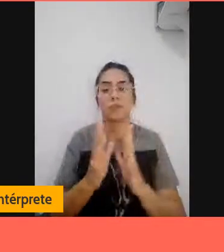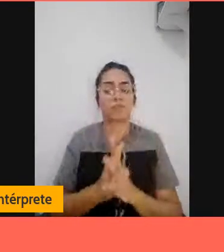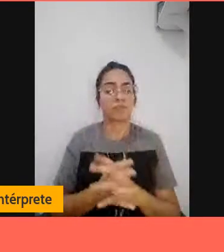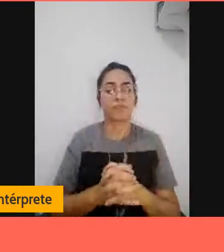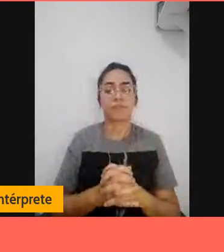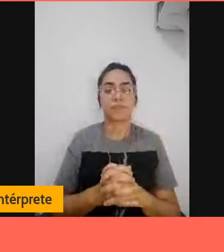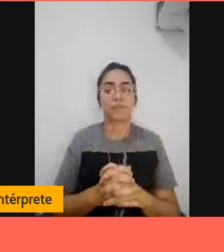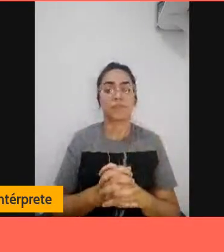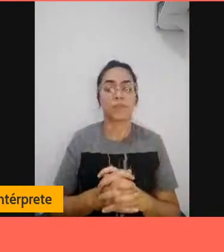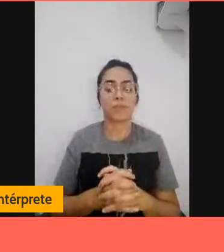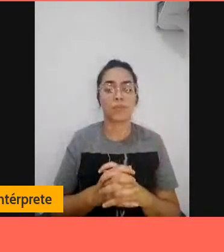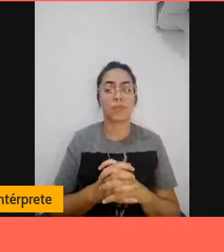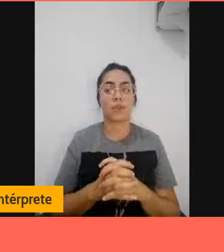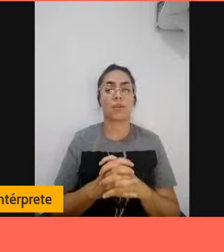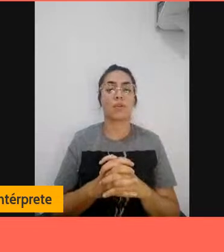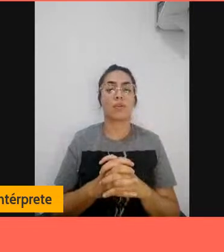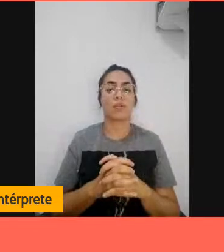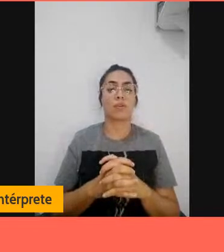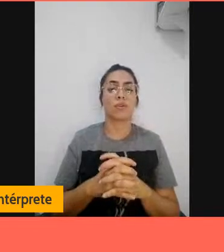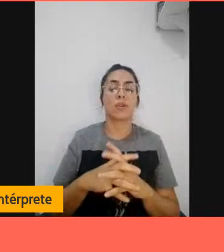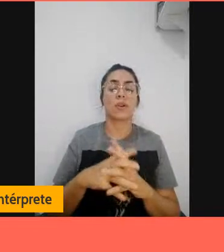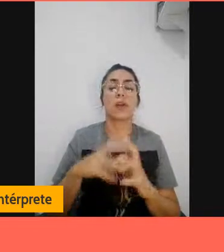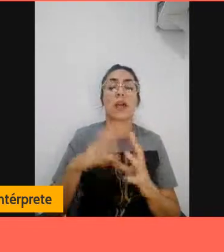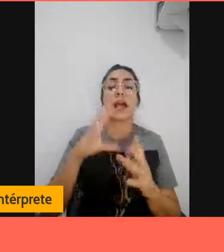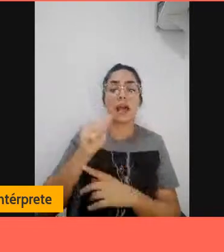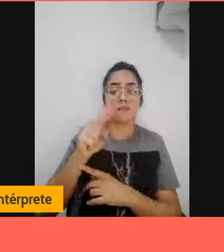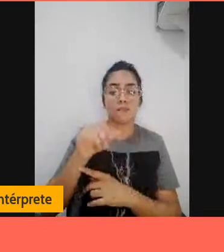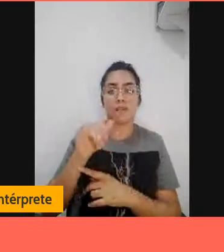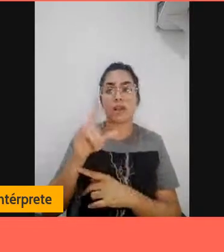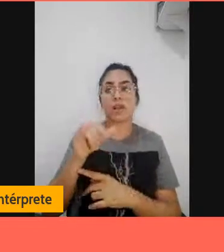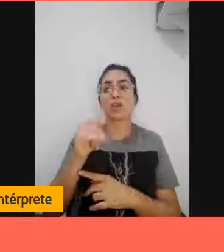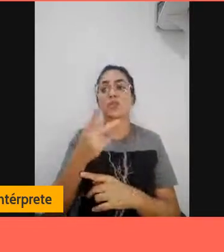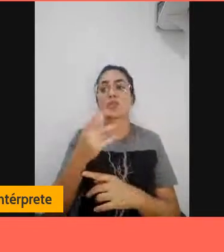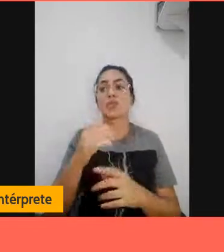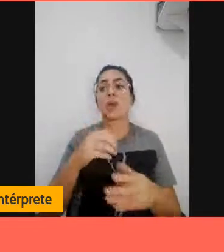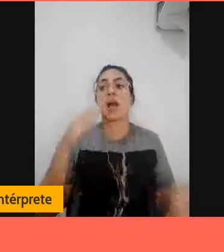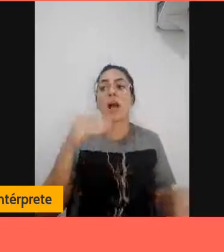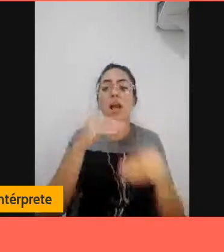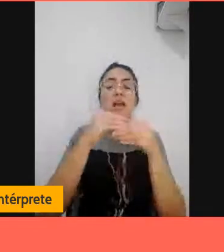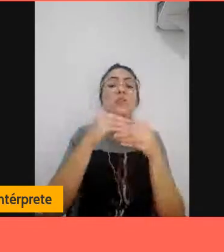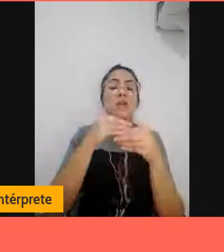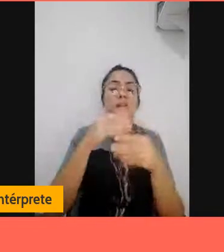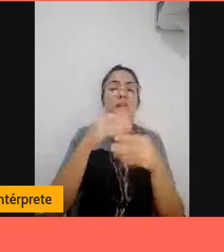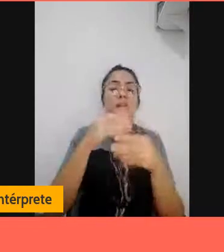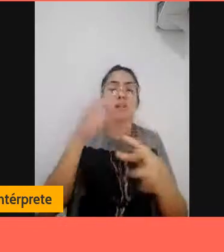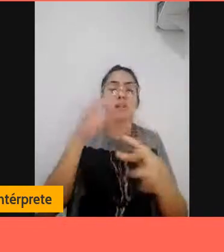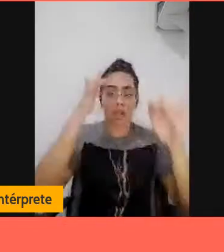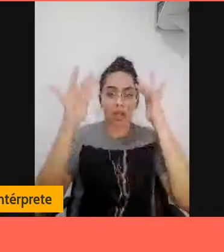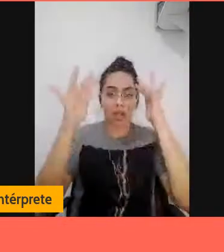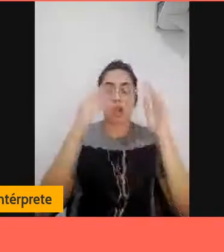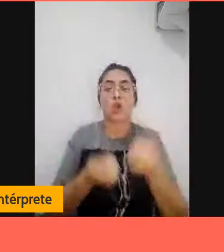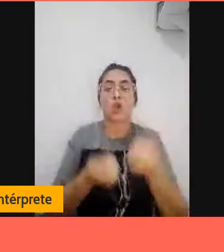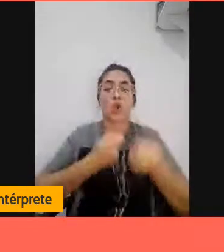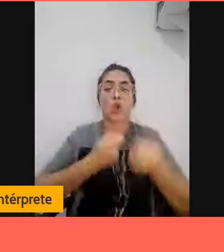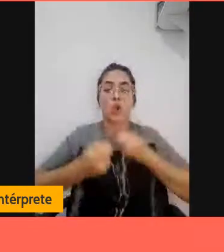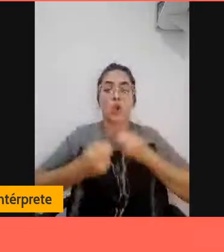O Davalos acrescenta que, embora a teoria econômica